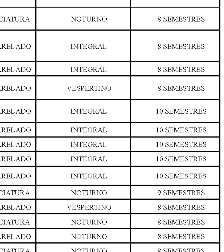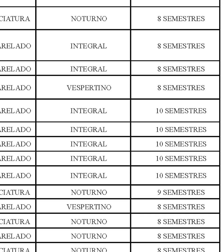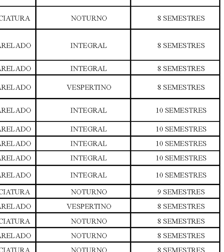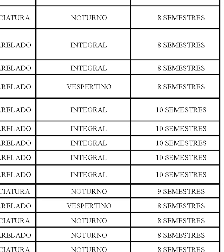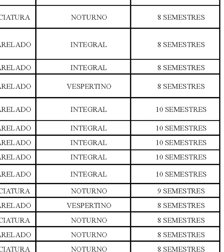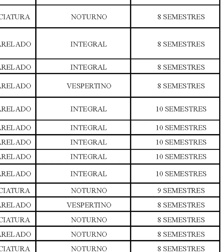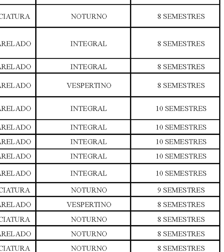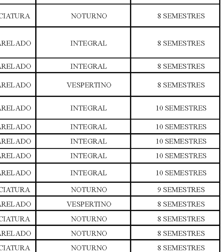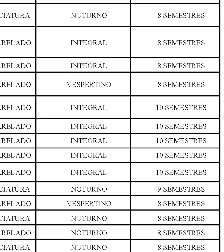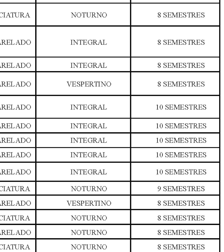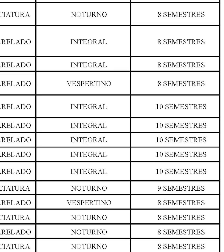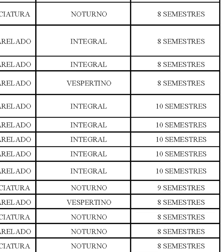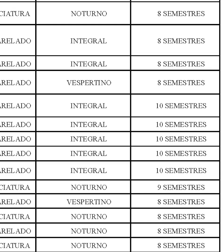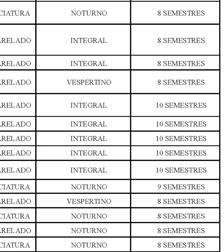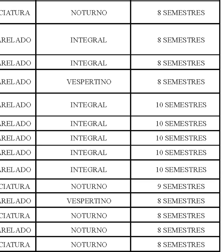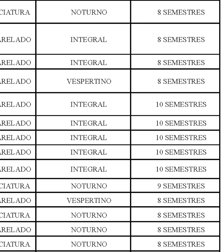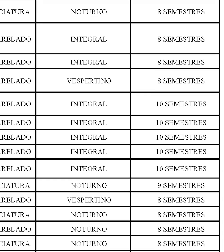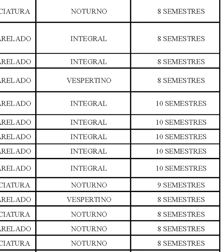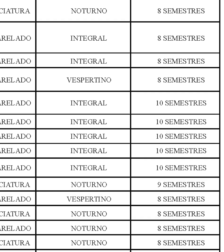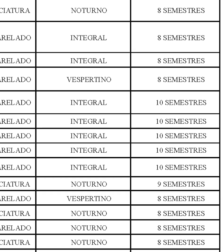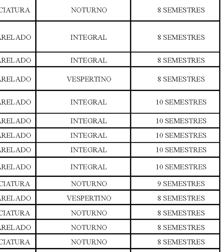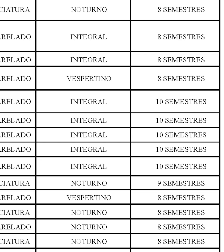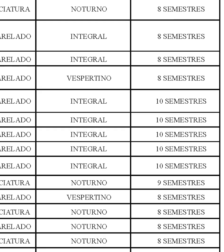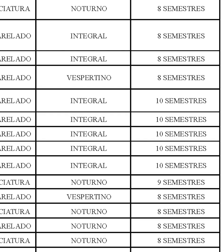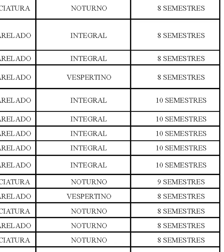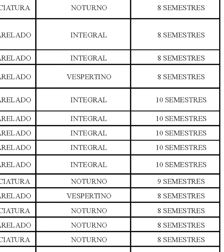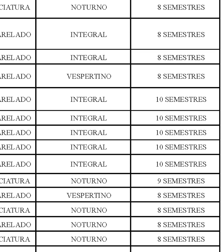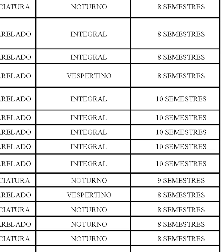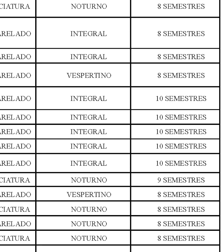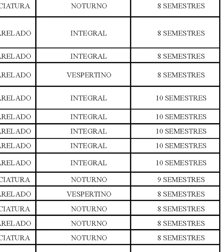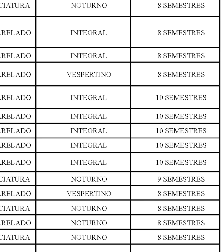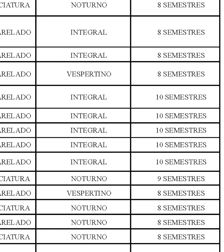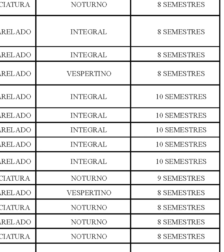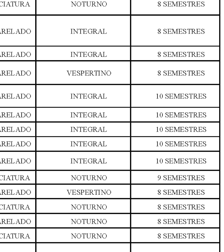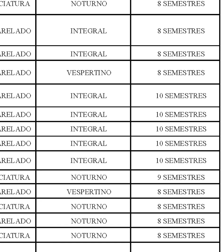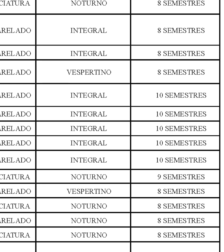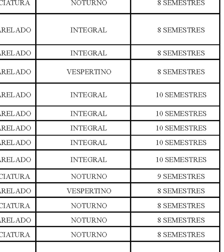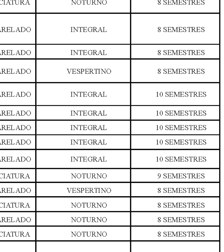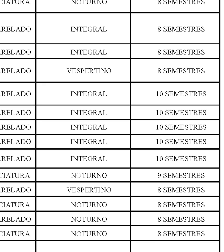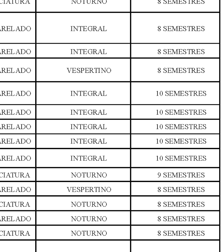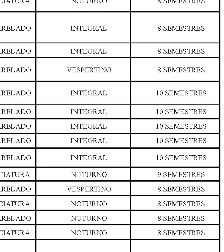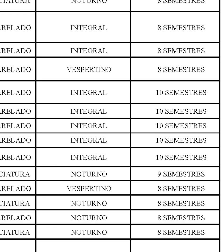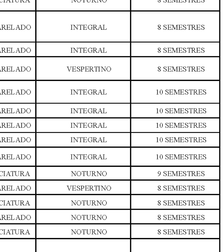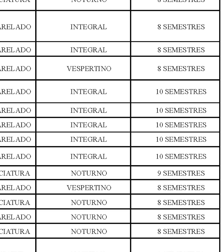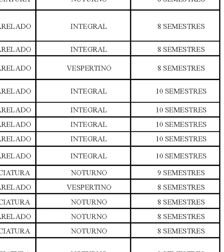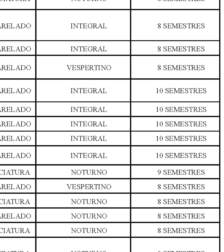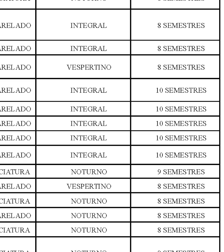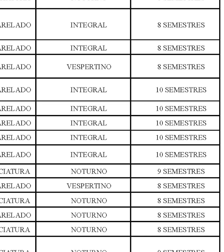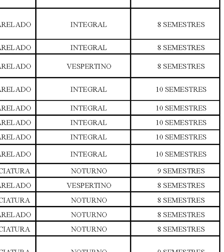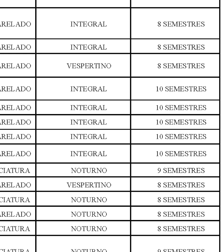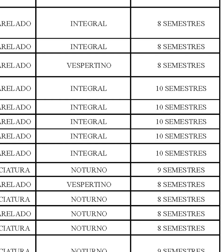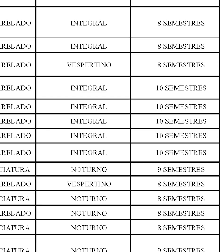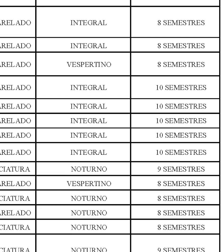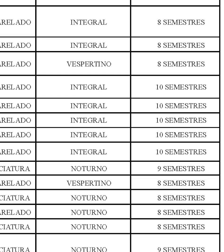integral, 10 semestres. Filosofia. Licenciatura, noturno, 9 semestres.